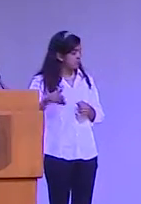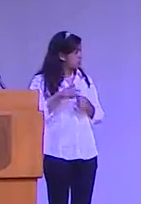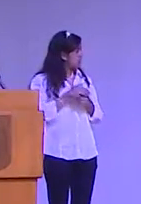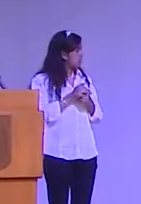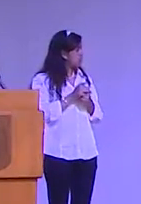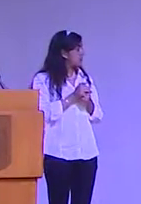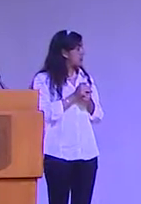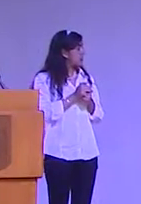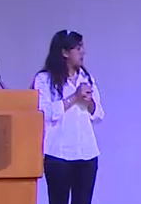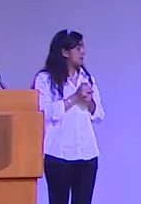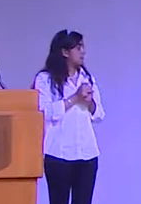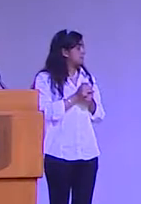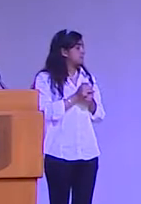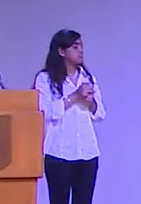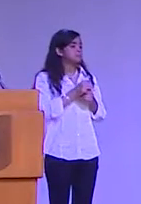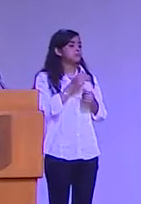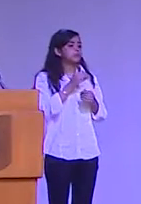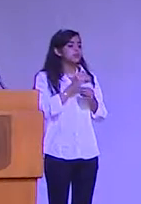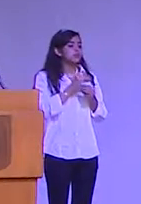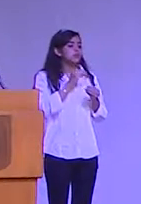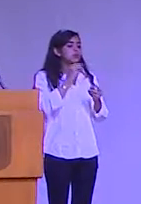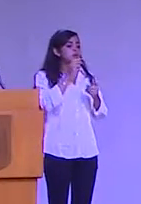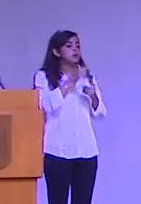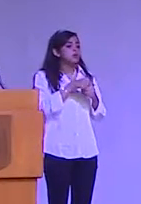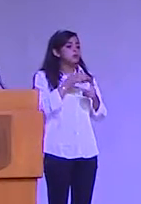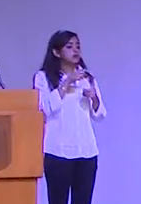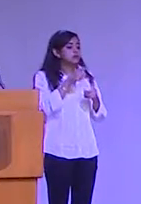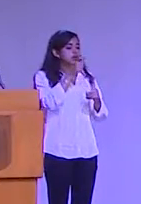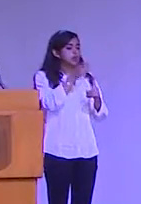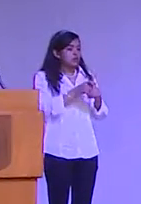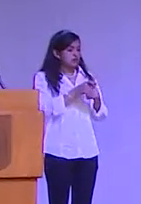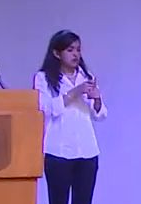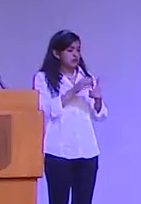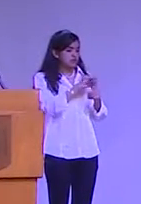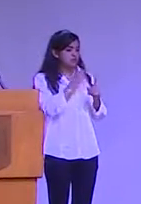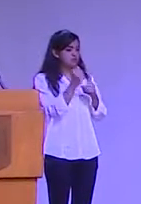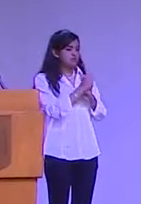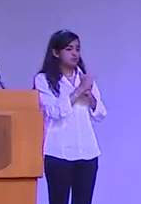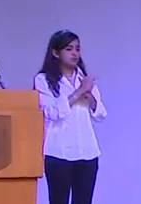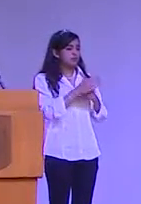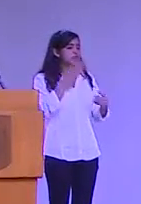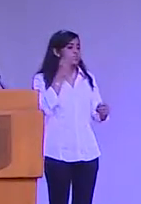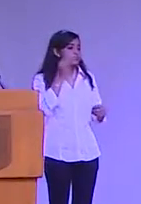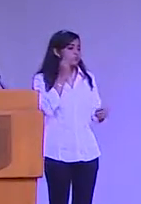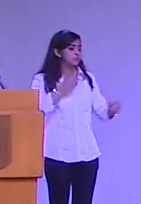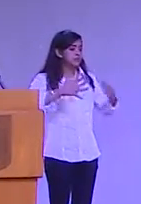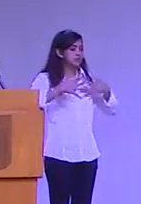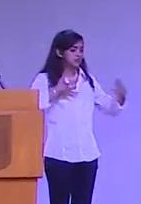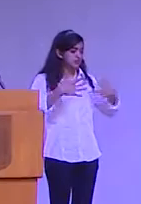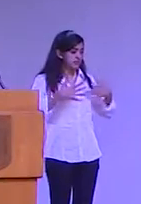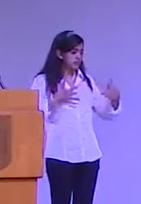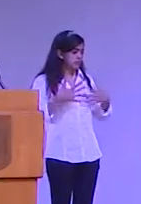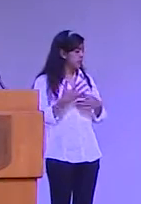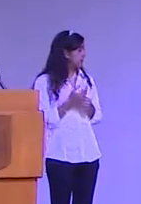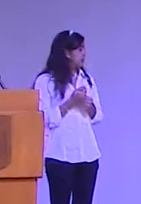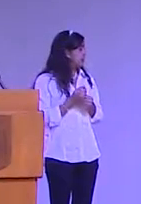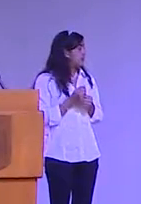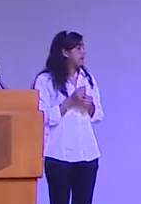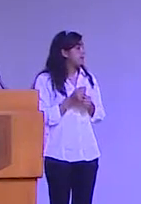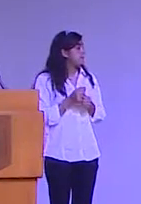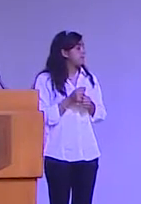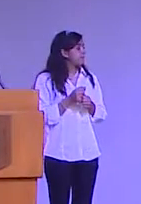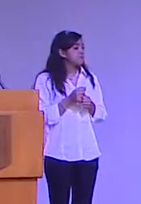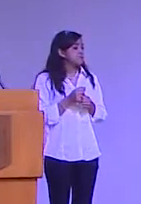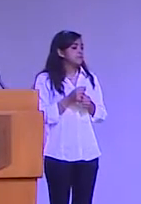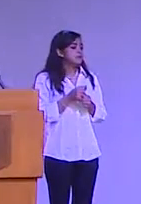desde la experiencia artística, particularmente desde el teatro. Y a las estudiantes Angélica Fresneda y Adriana